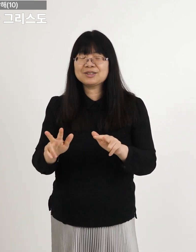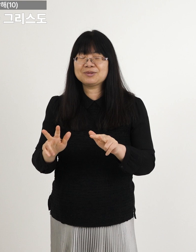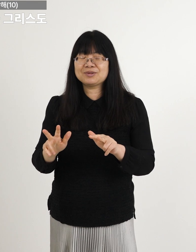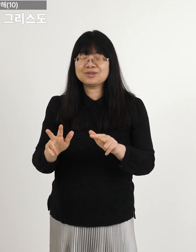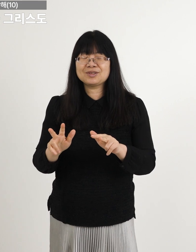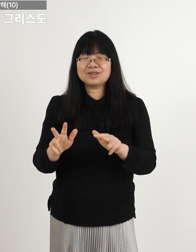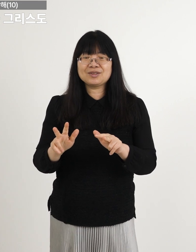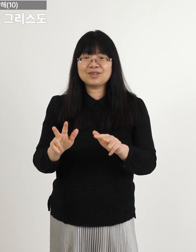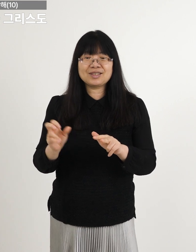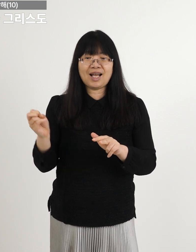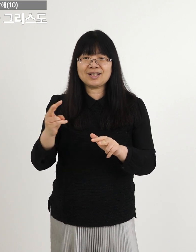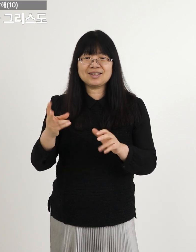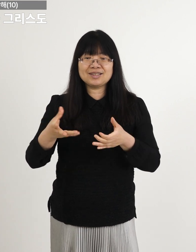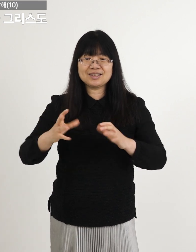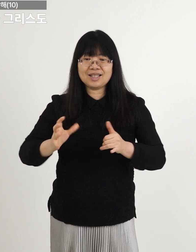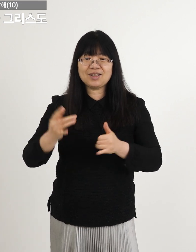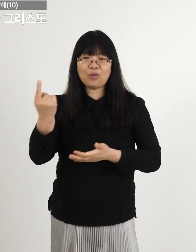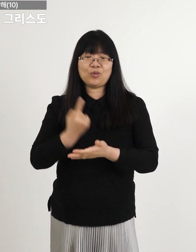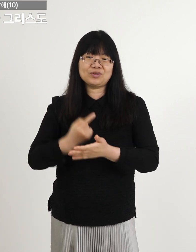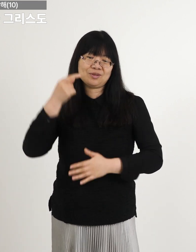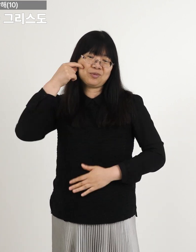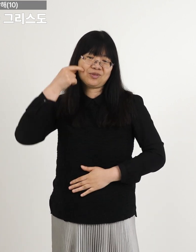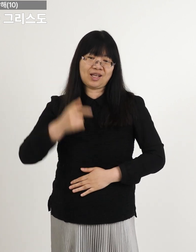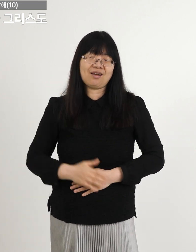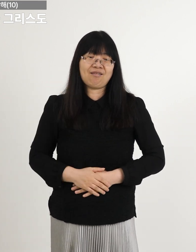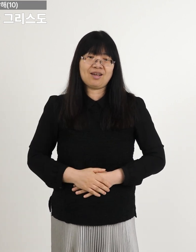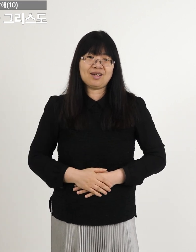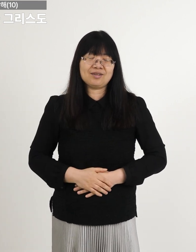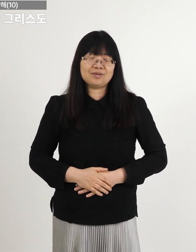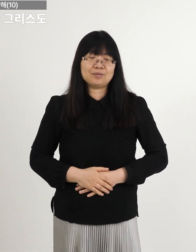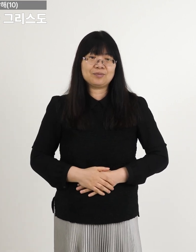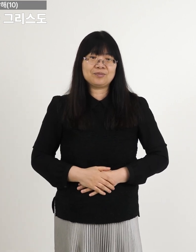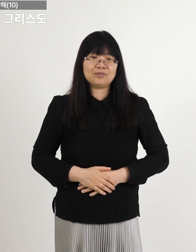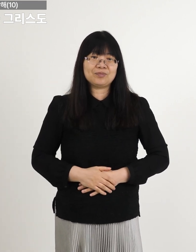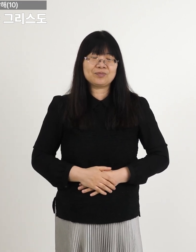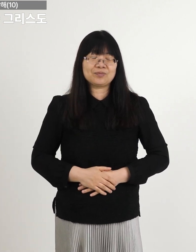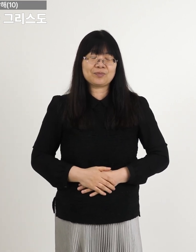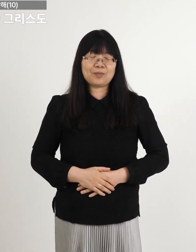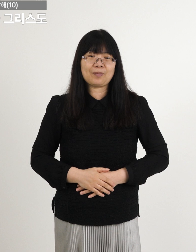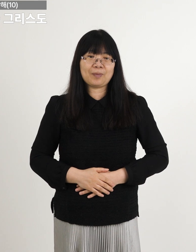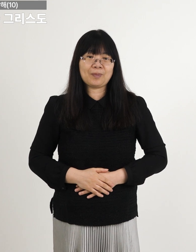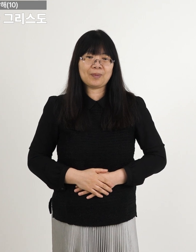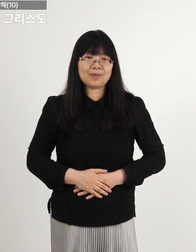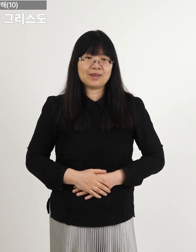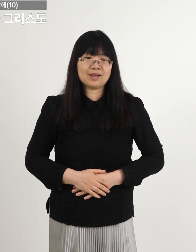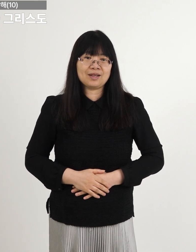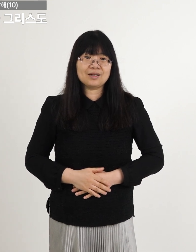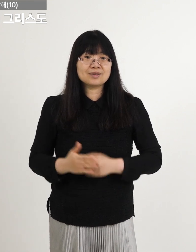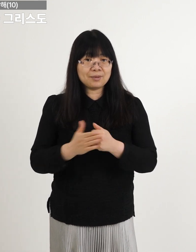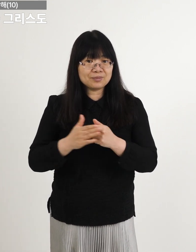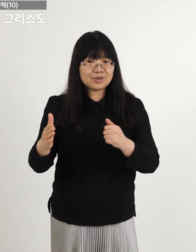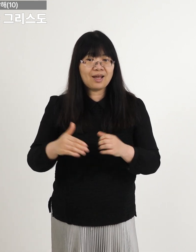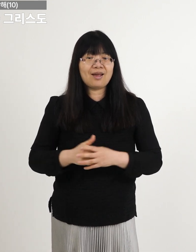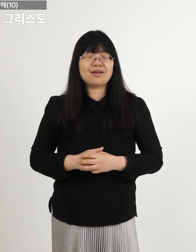못해요. 그럼 무슨 얘기일까요? 그래서 그